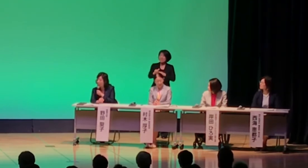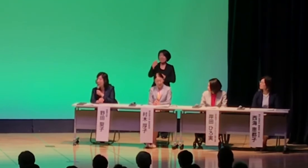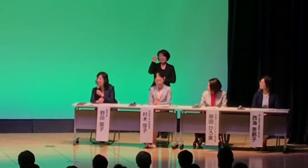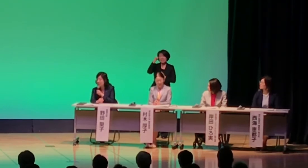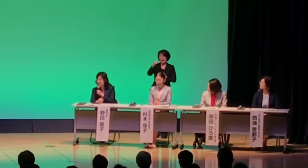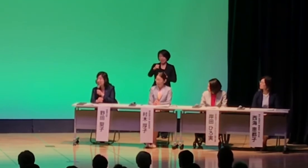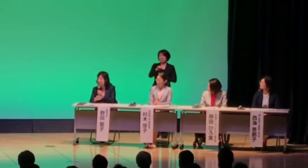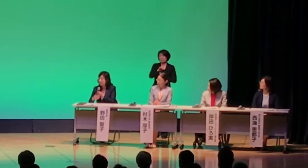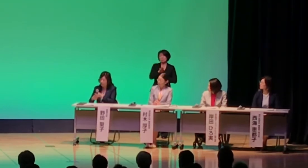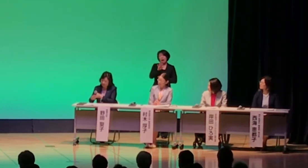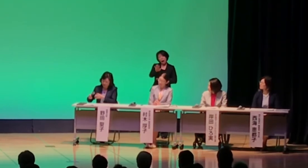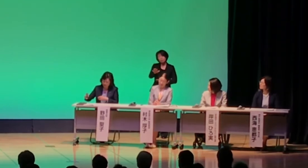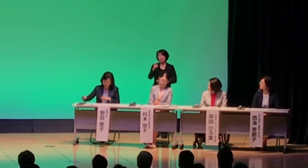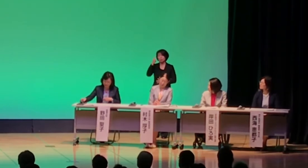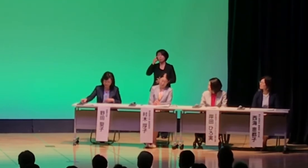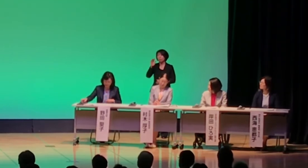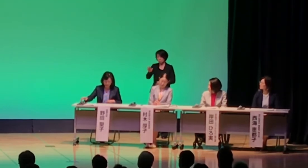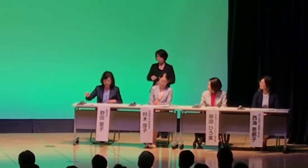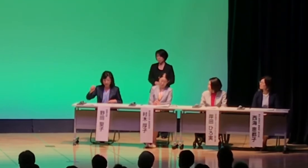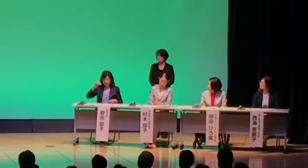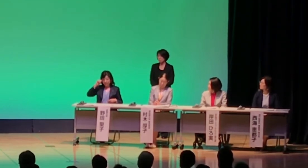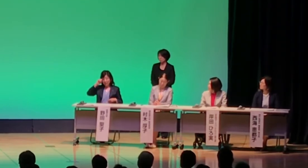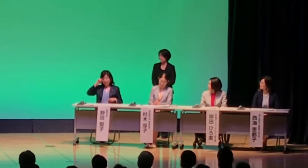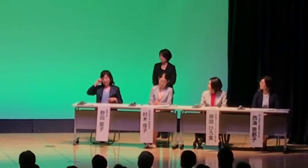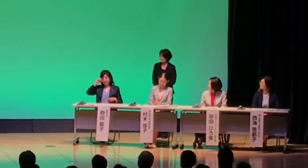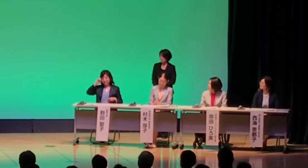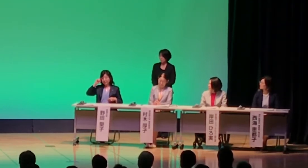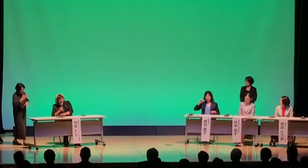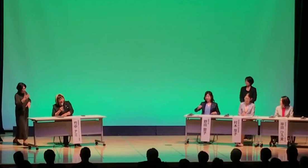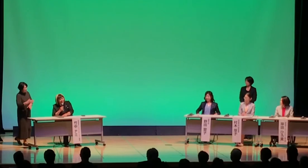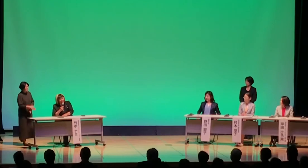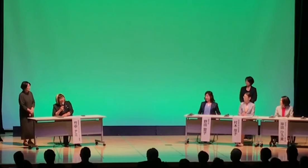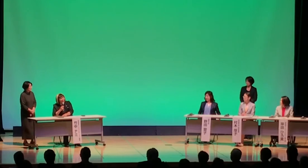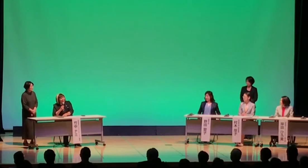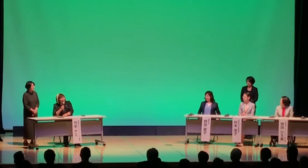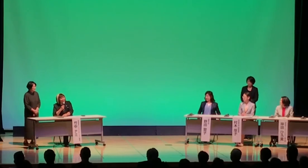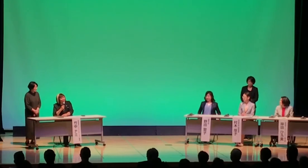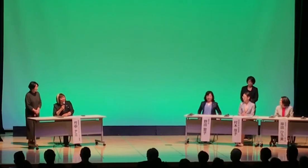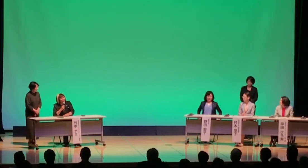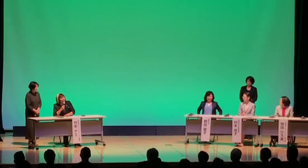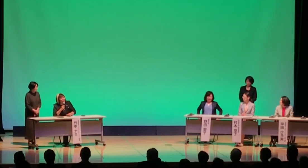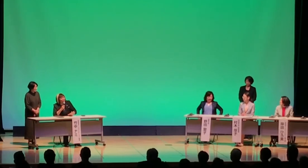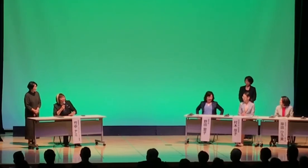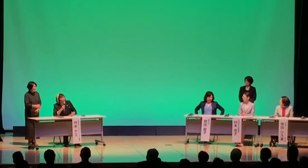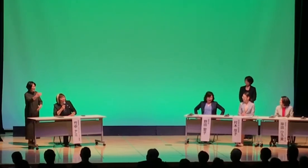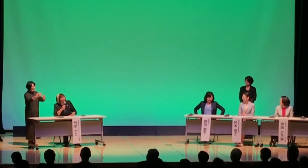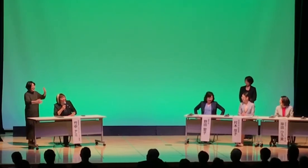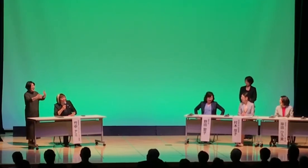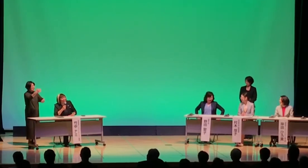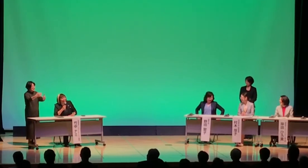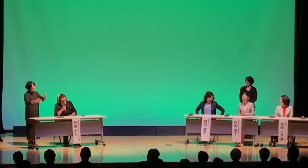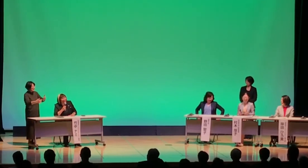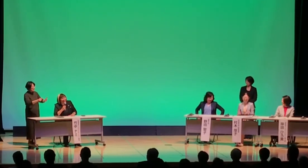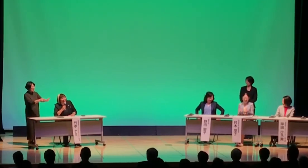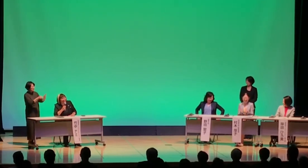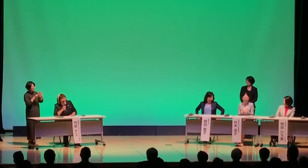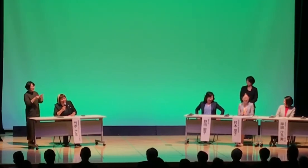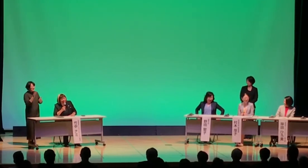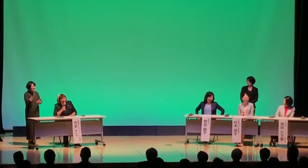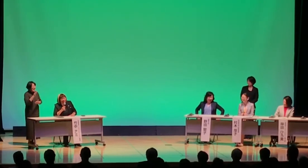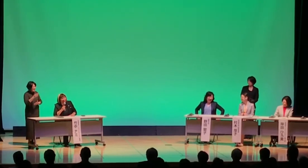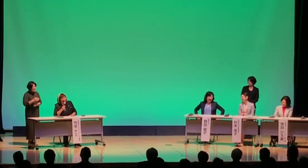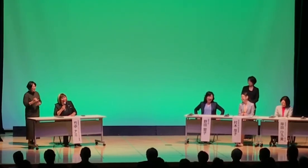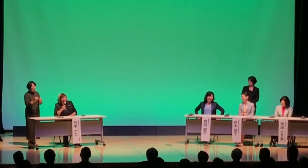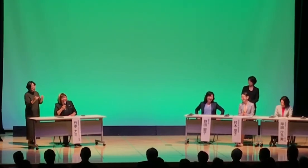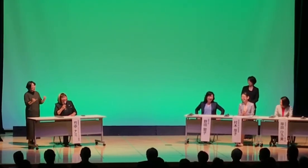うなっていうことを感じてます。 ありがとうございます。なんかテレビではやってない女の本音トーク大会みたいな感じ